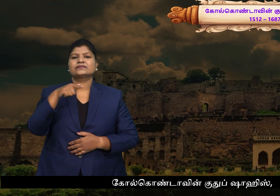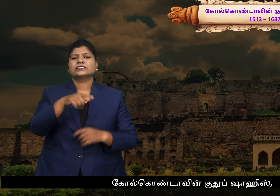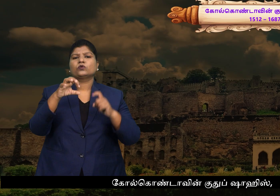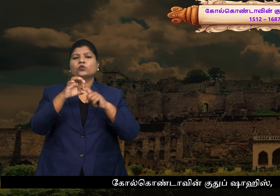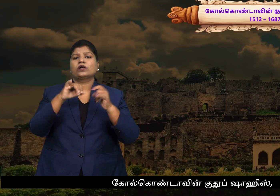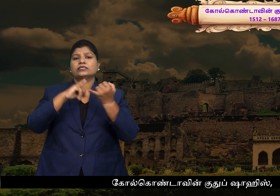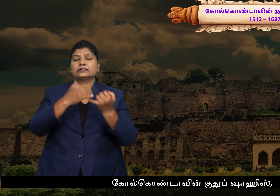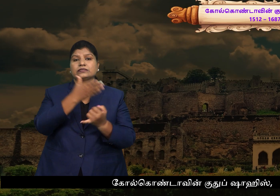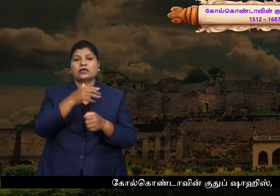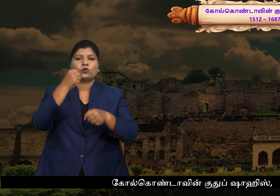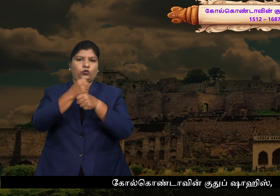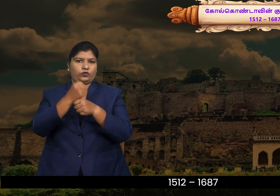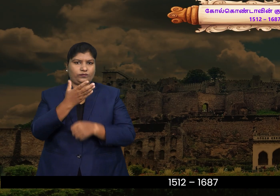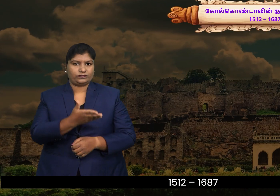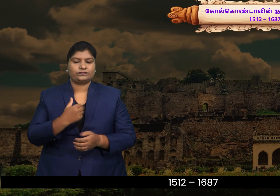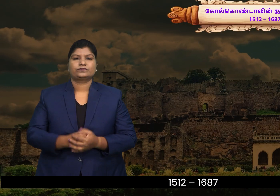கோல்கொண்டாவின் குதுப் ஷாஹிகள்